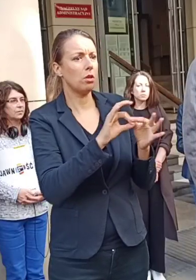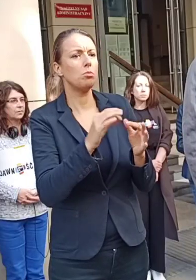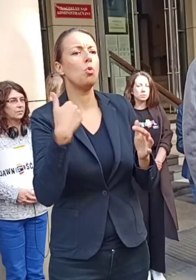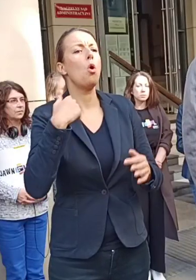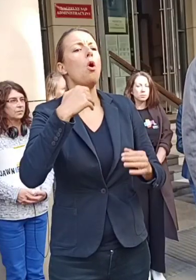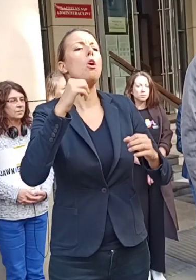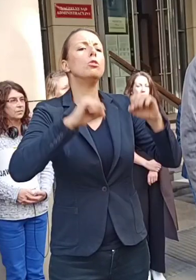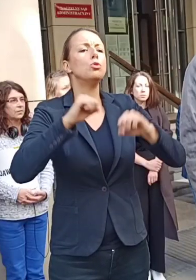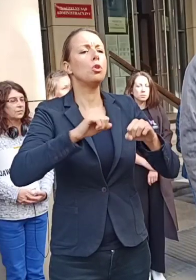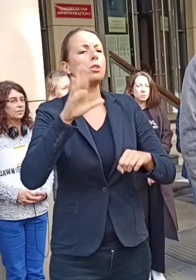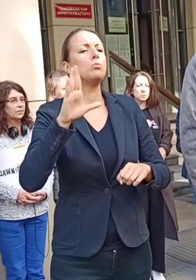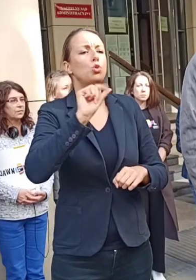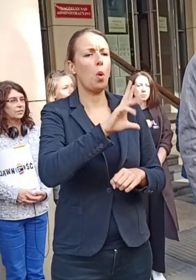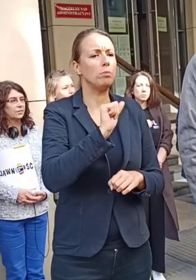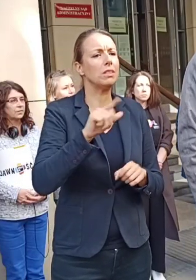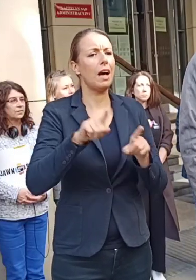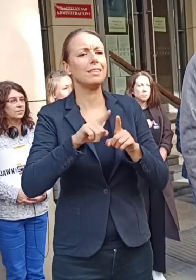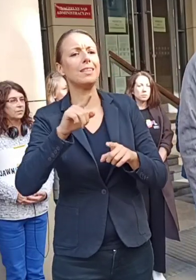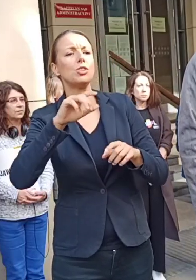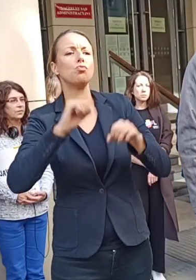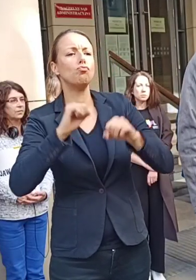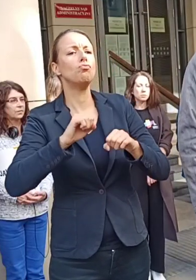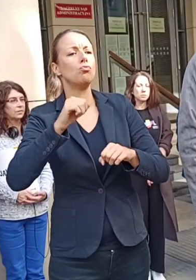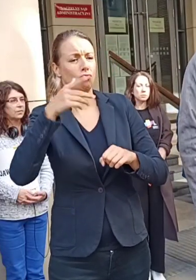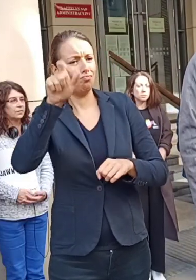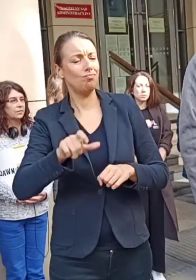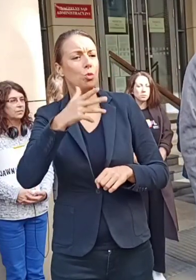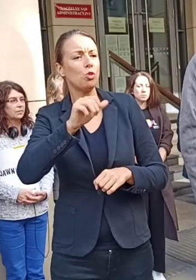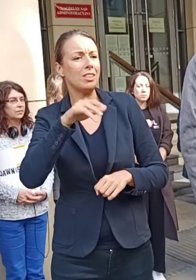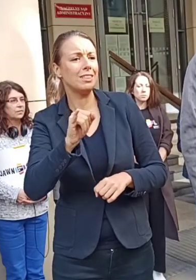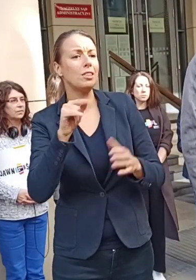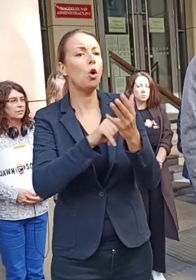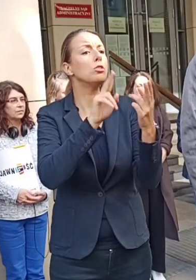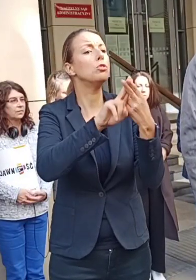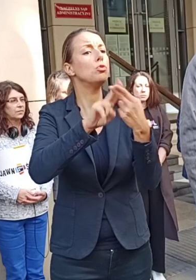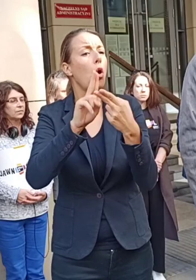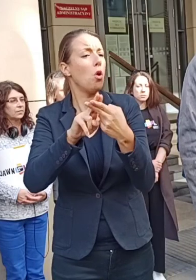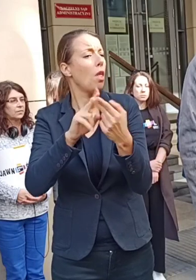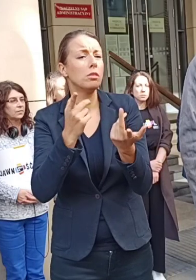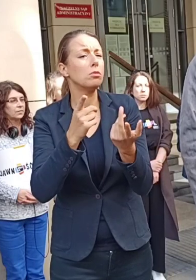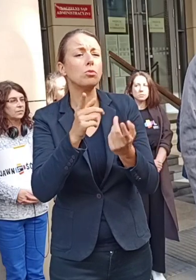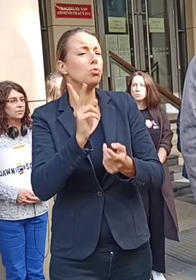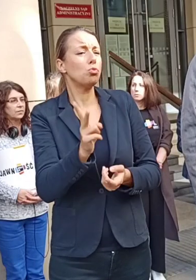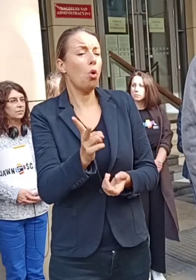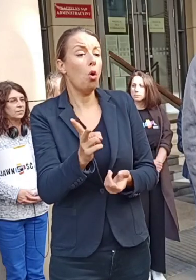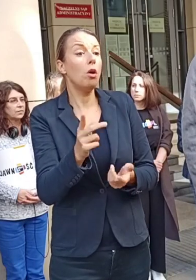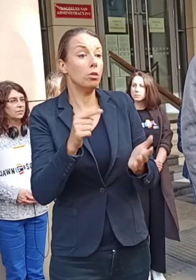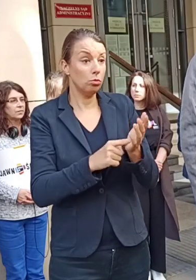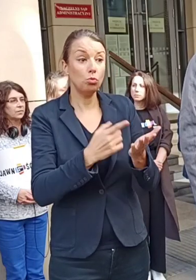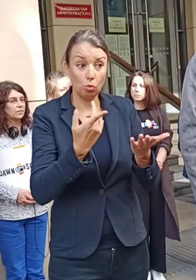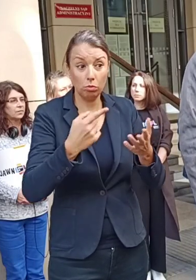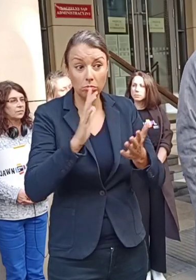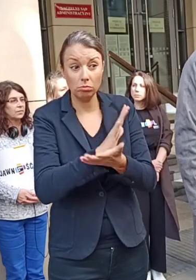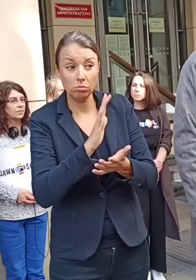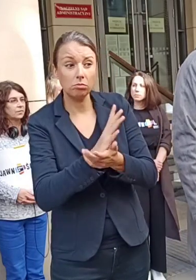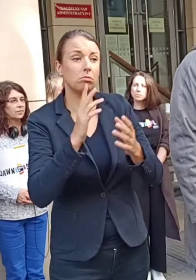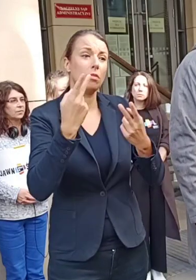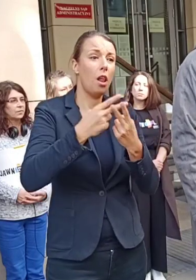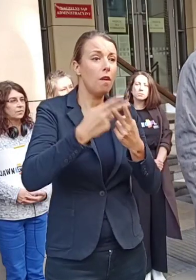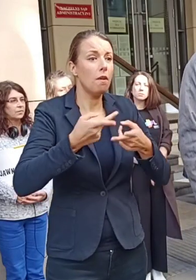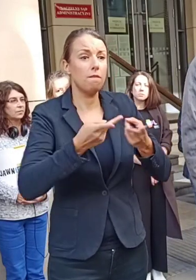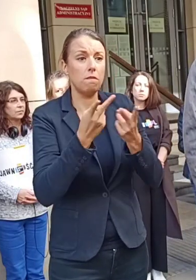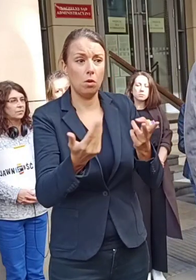Kłębka i sędzia Muszyński. I tak naprawdę to była ważna sprawa w takim kontekście, którym informowały właśnie media o tym, że dochodzi do spotkań